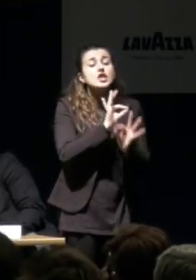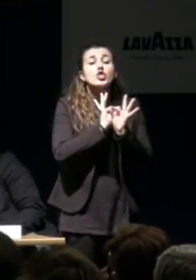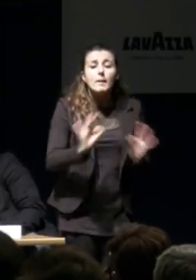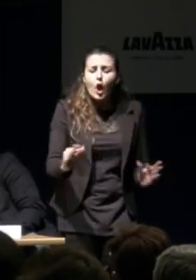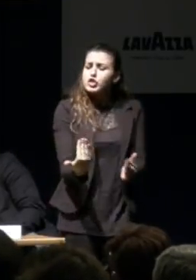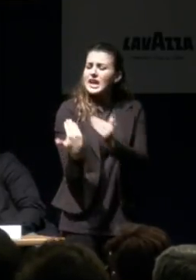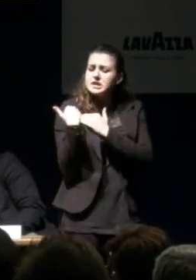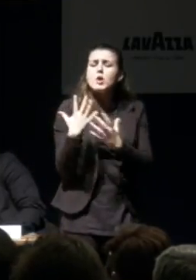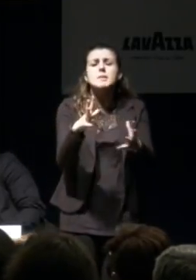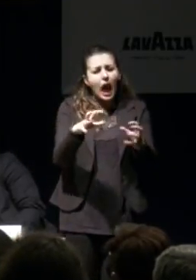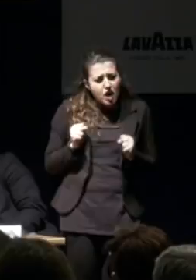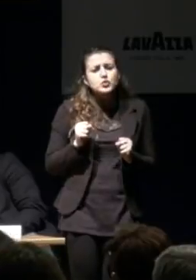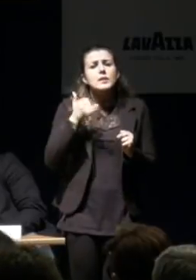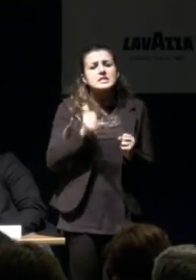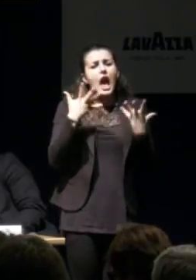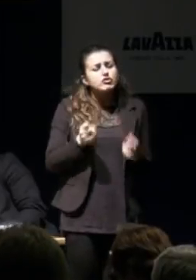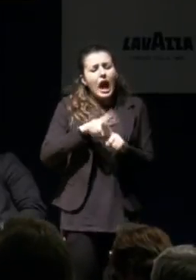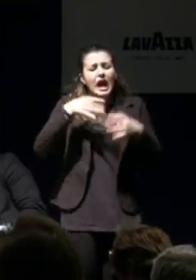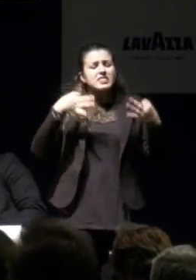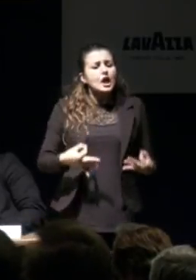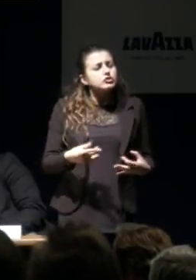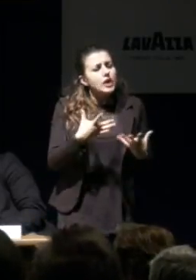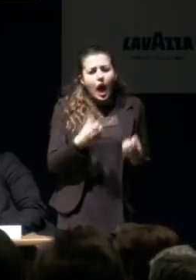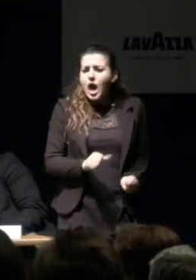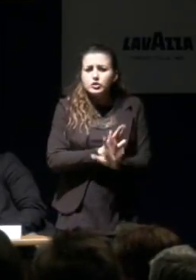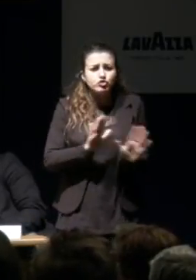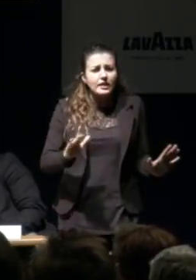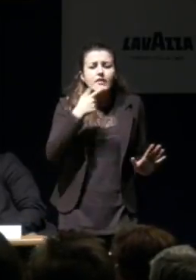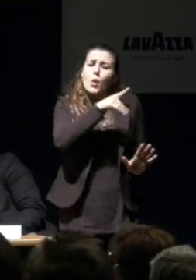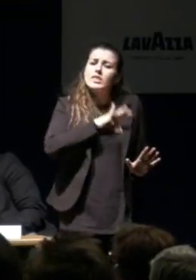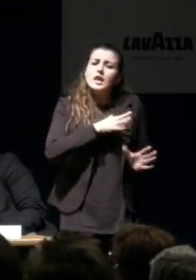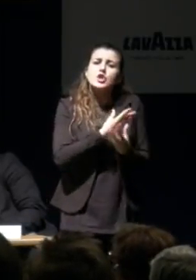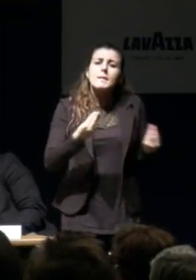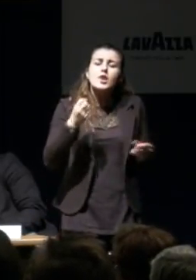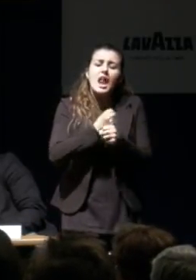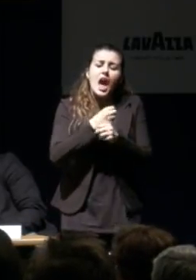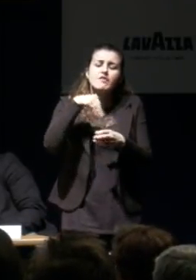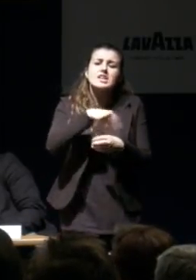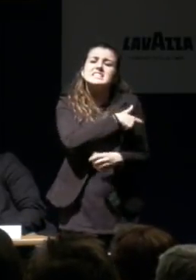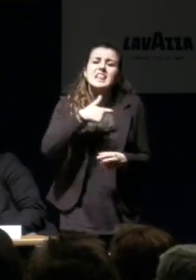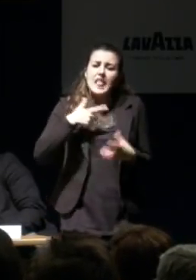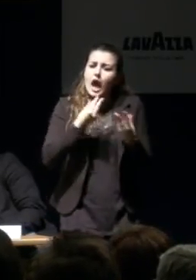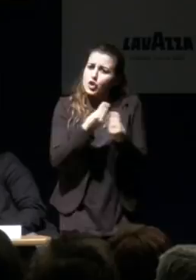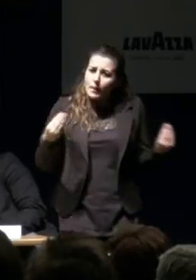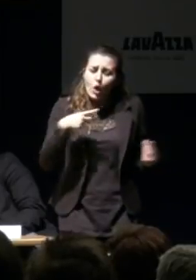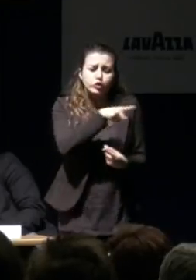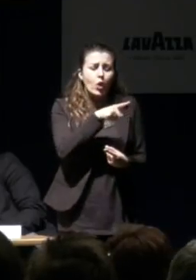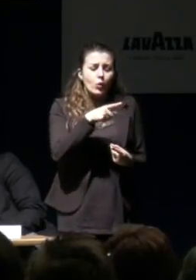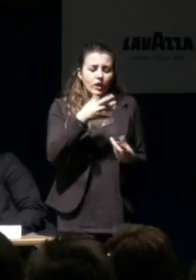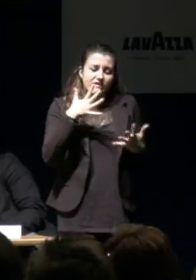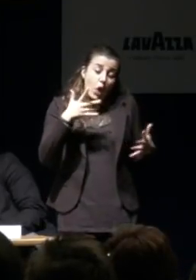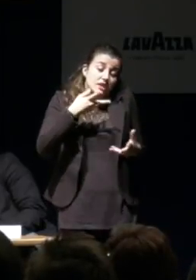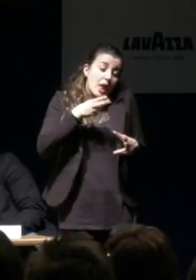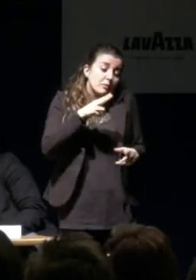responsabilità anche nelle decisioni gli interessava moltissimo il lavoro del sindacato era tra di noi forse quello che a seguito